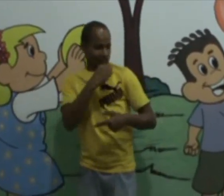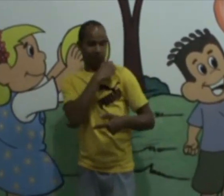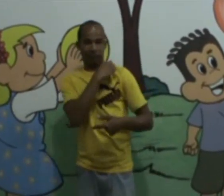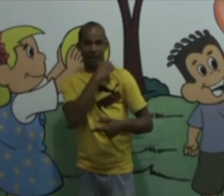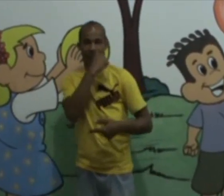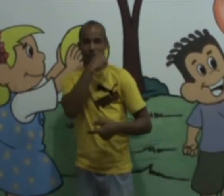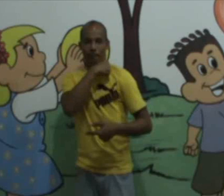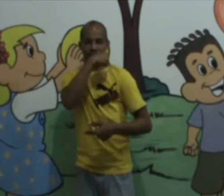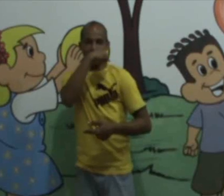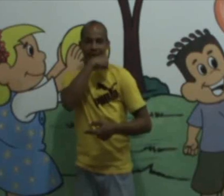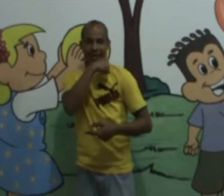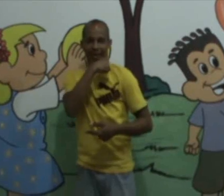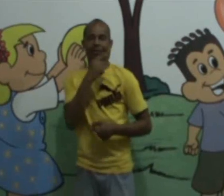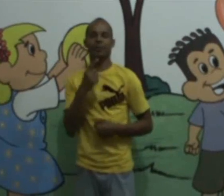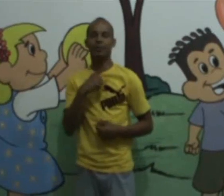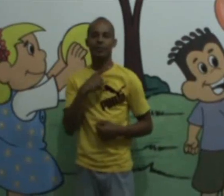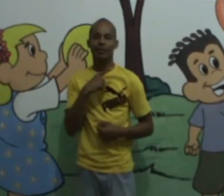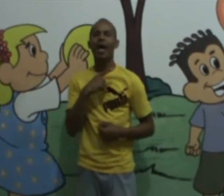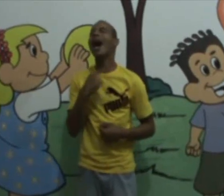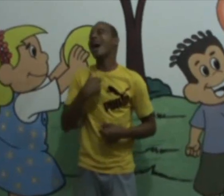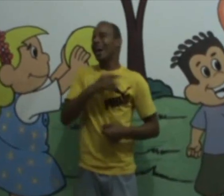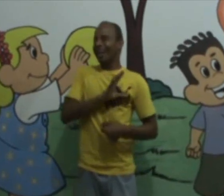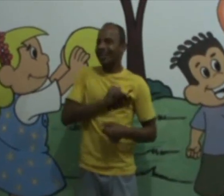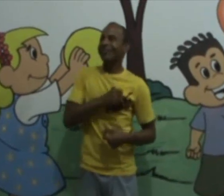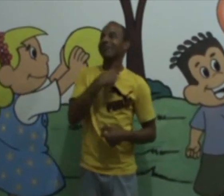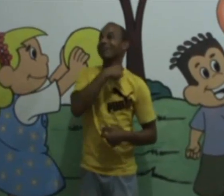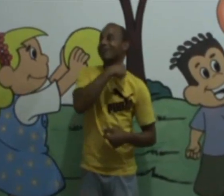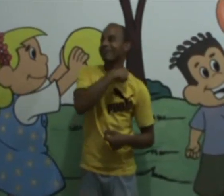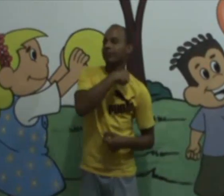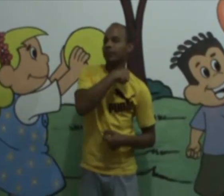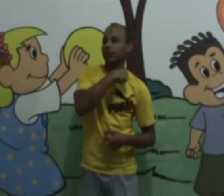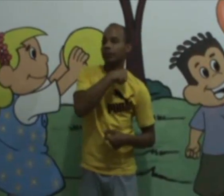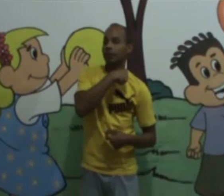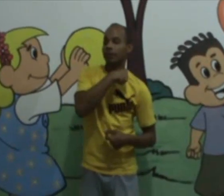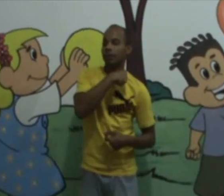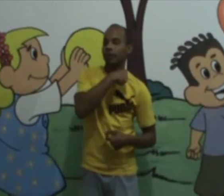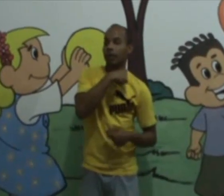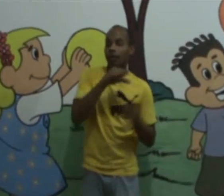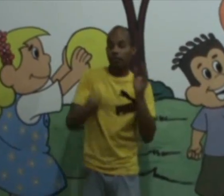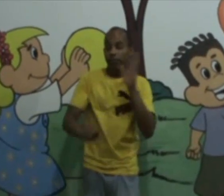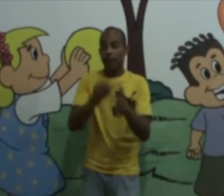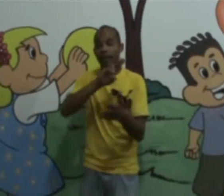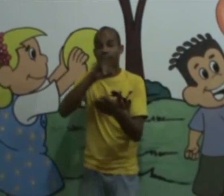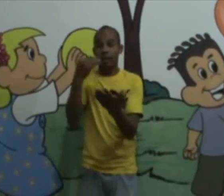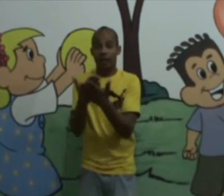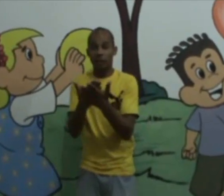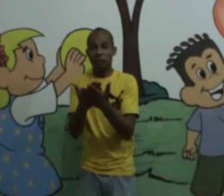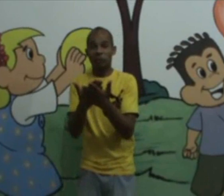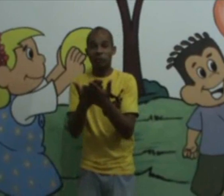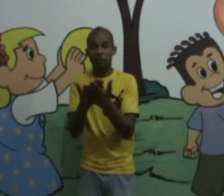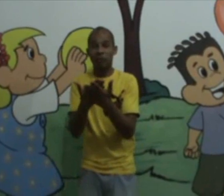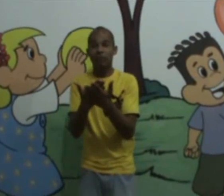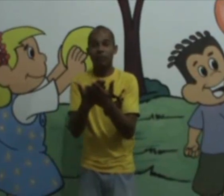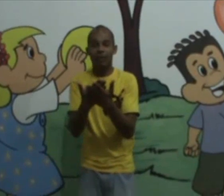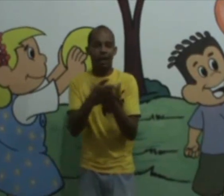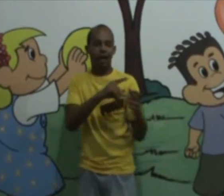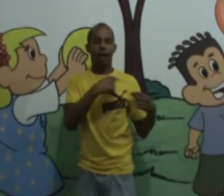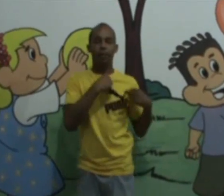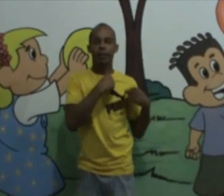com uma pintinha no colarinho. Gostava daquela pintinha preta, mas no primeiro dia de aula,